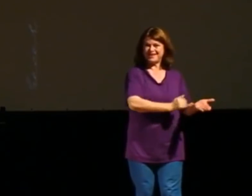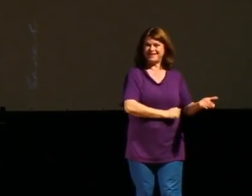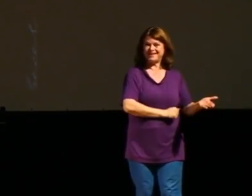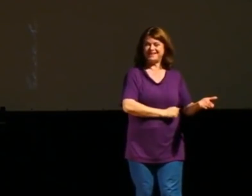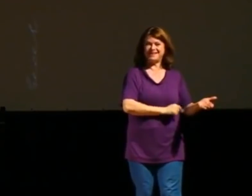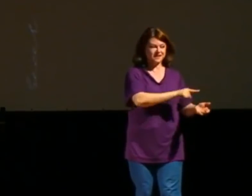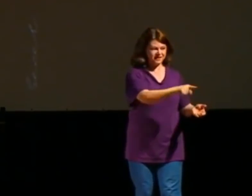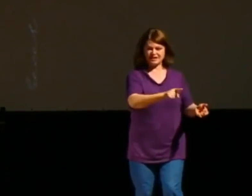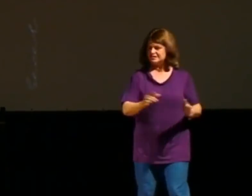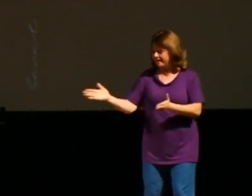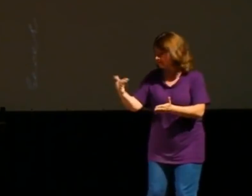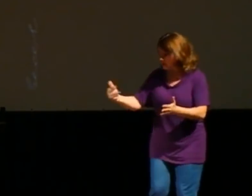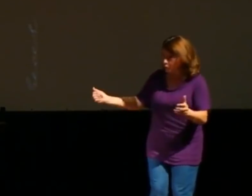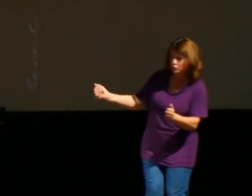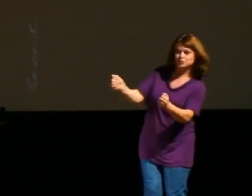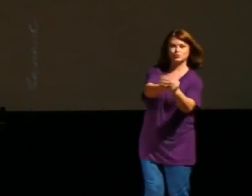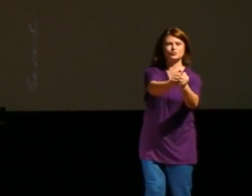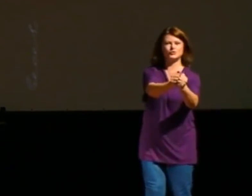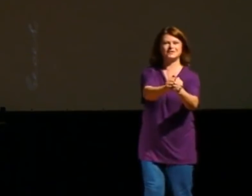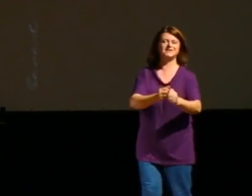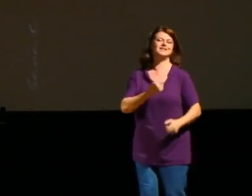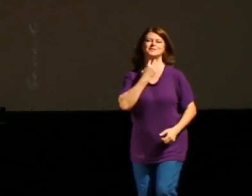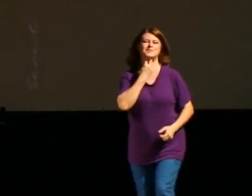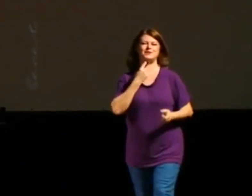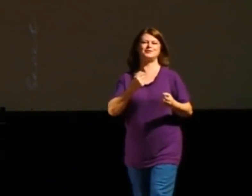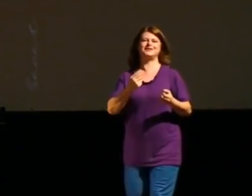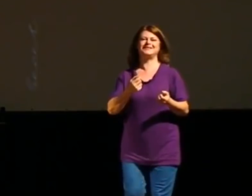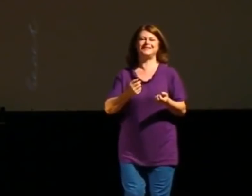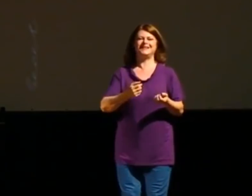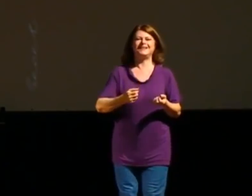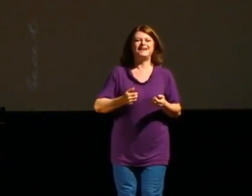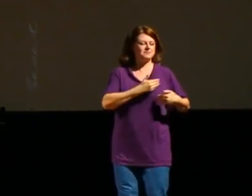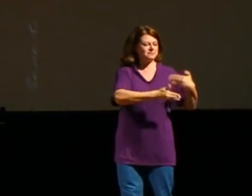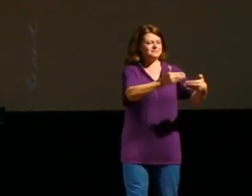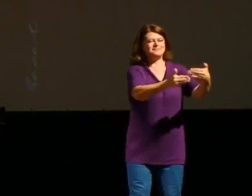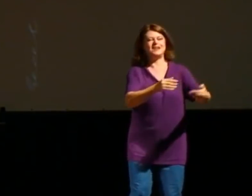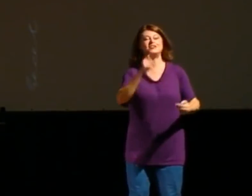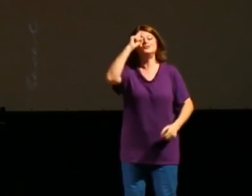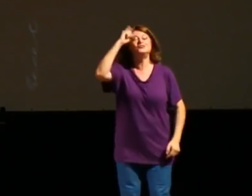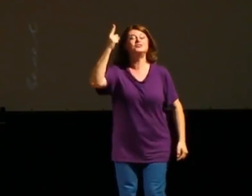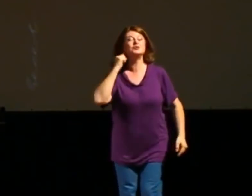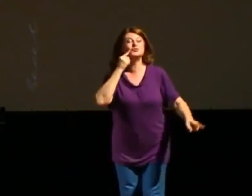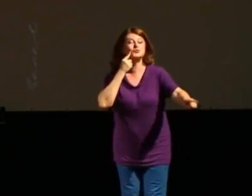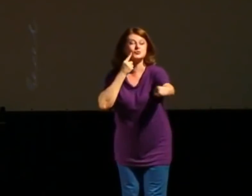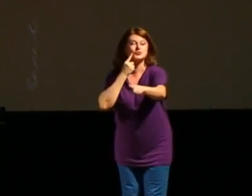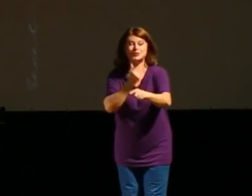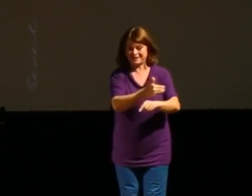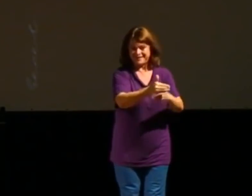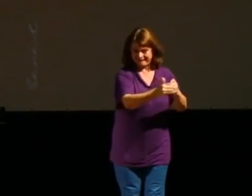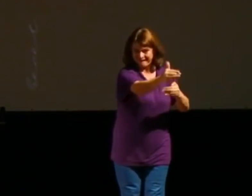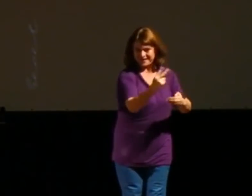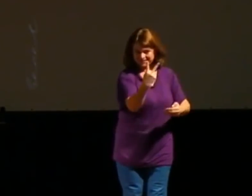não posso deixar passar o dia do surdo sem falar disso. Por quê? Porque você imagina